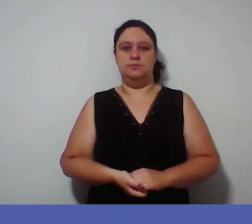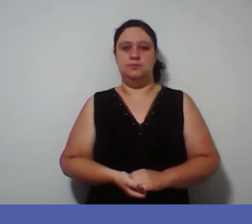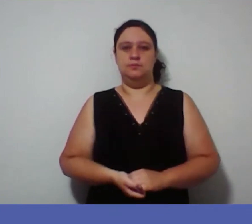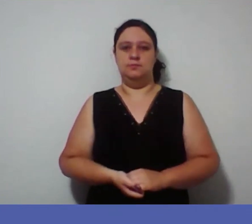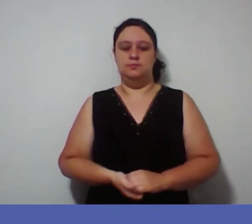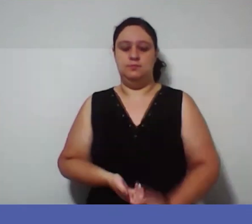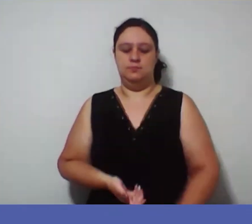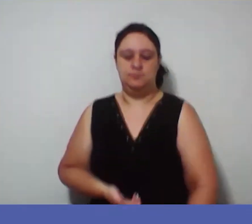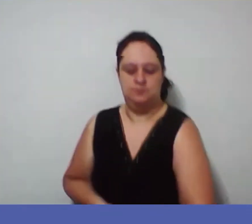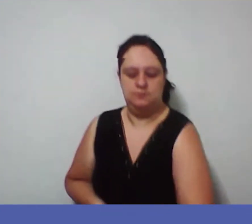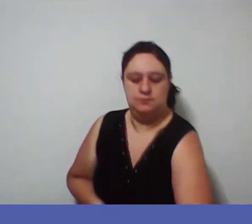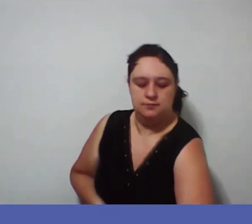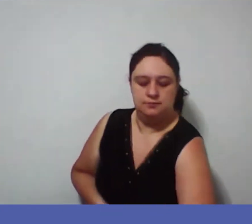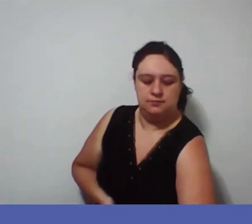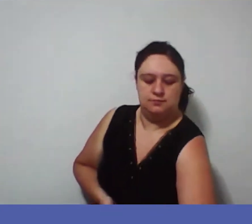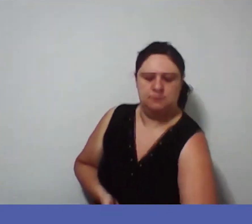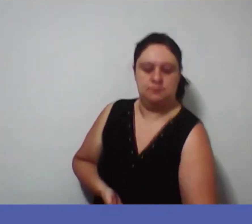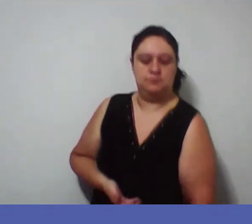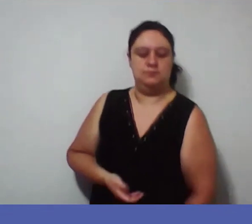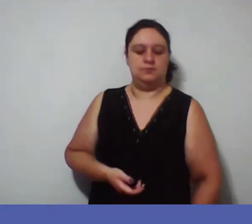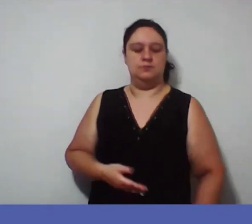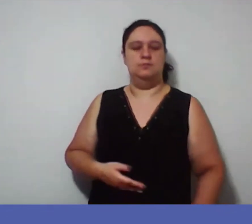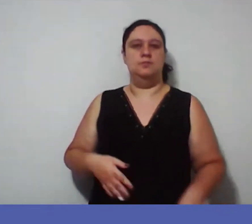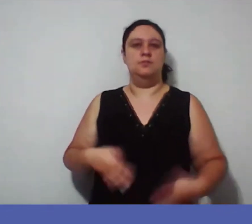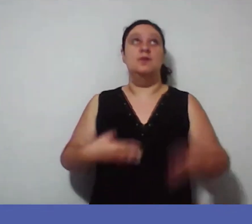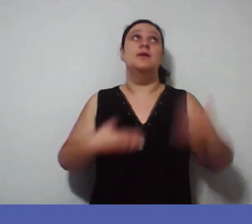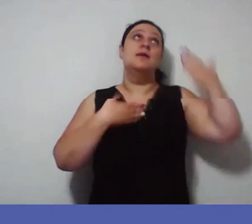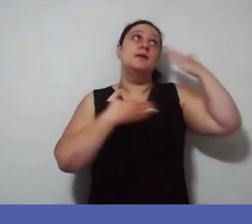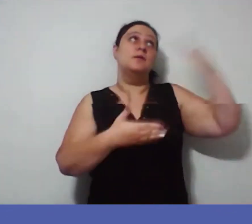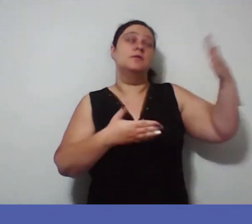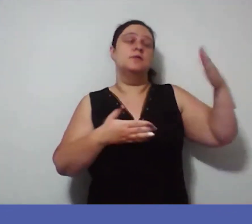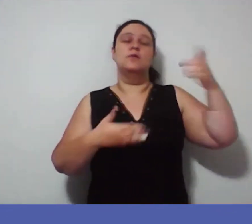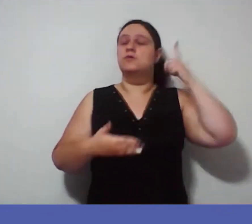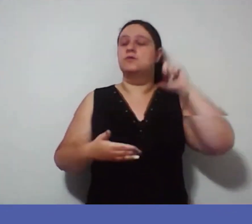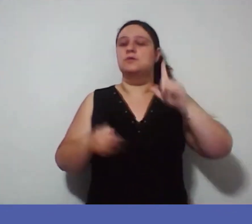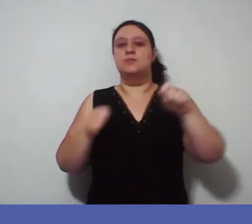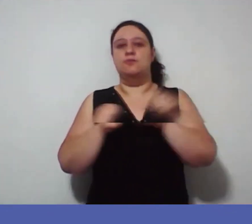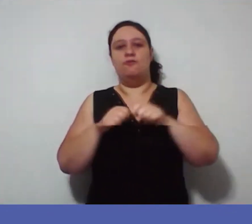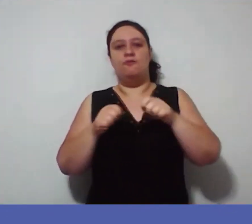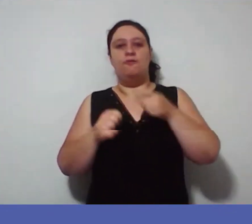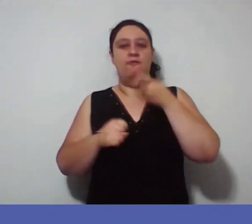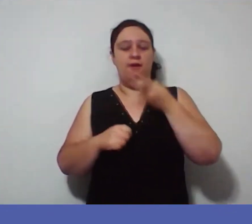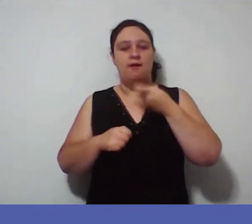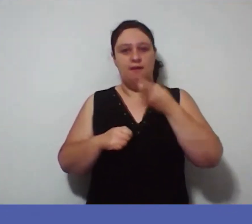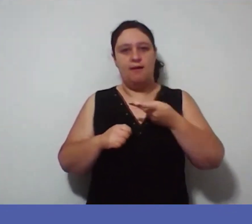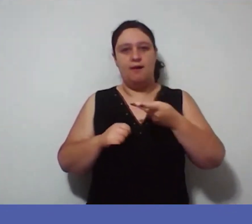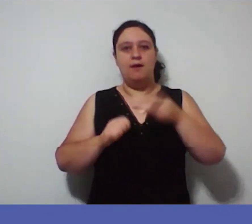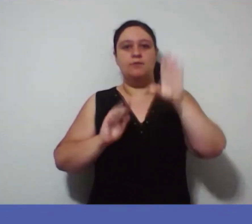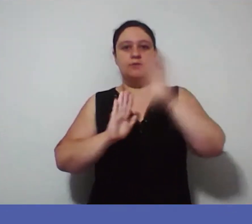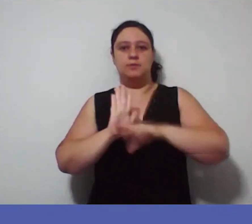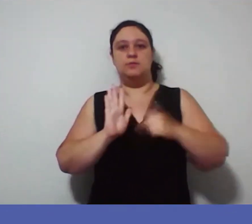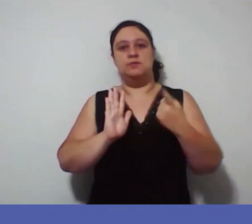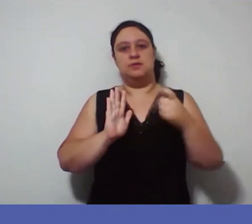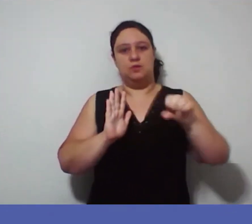pela graça do Senhor, conseguimos falar um tópico do capítulo 19 e não conseguimos terminar.